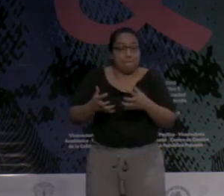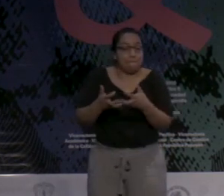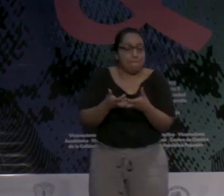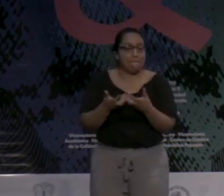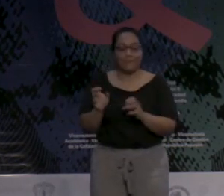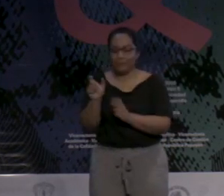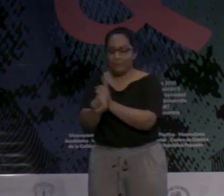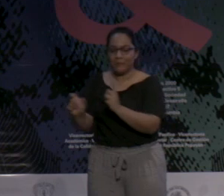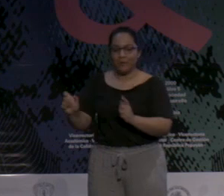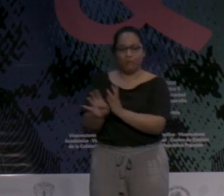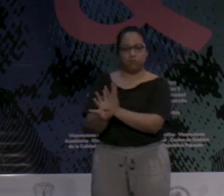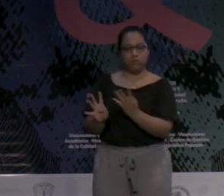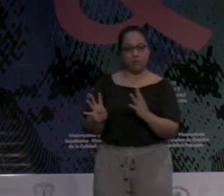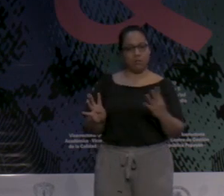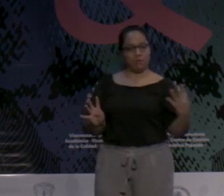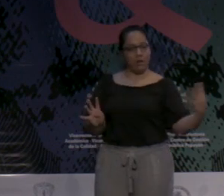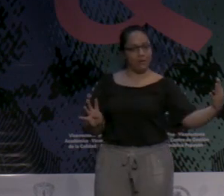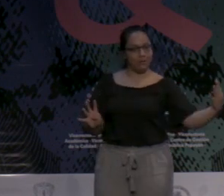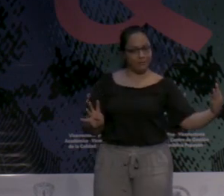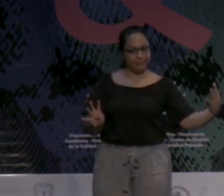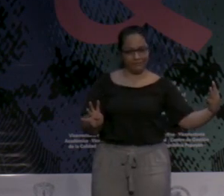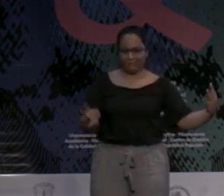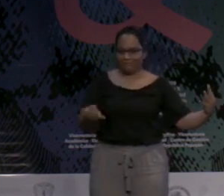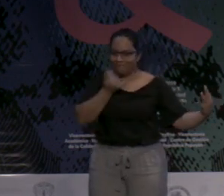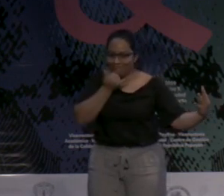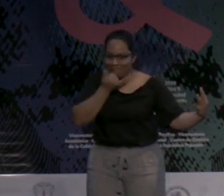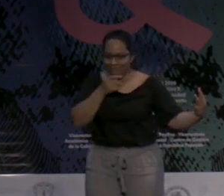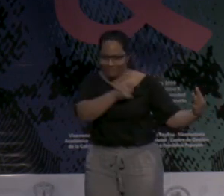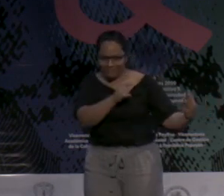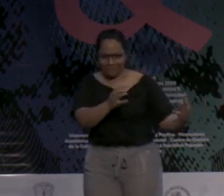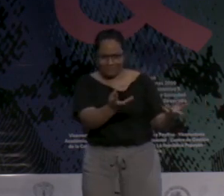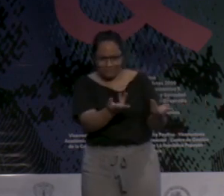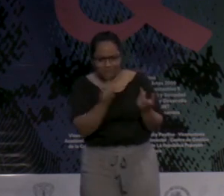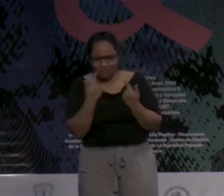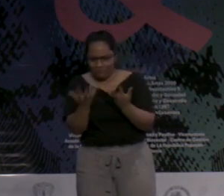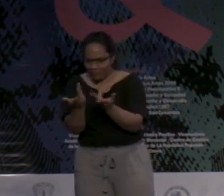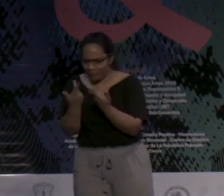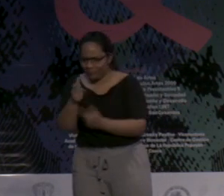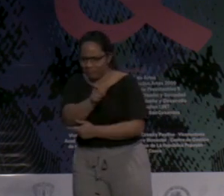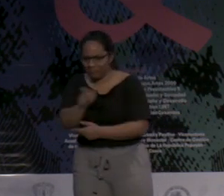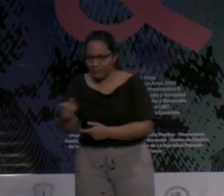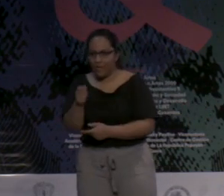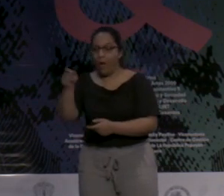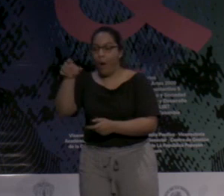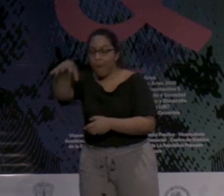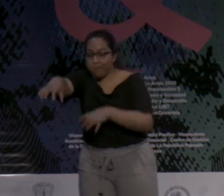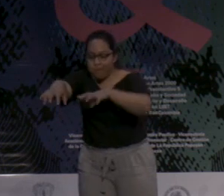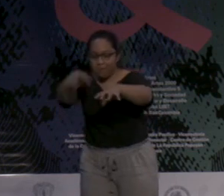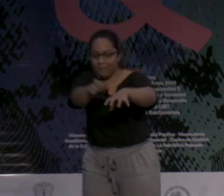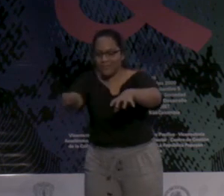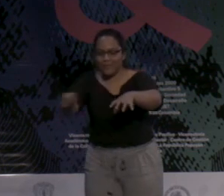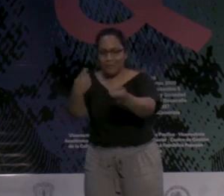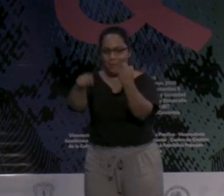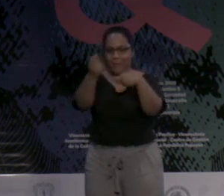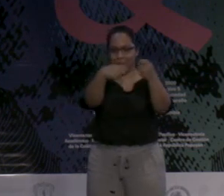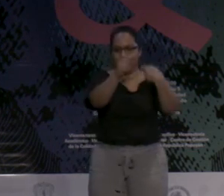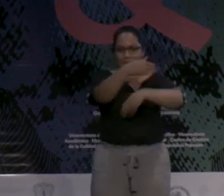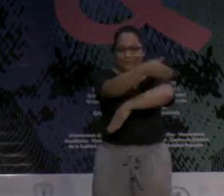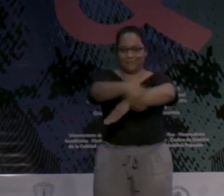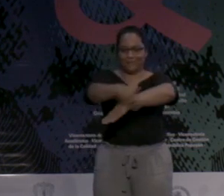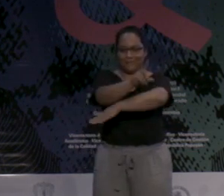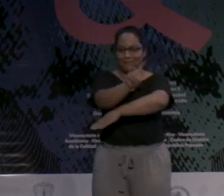oralidad, y entendimos, claro, lo que estamos haciendo era creando un mito para que la gente hable luego de esto. Y es que un día hicieron una